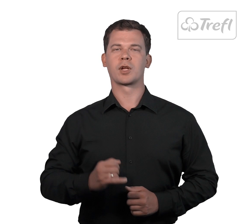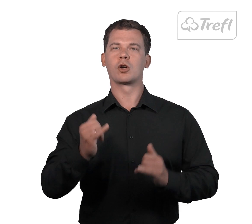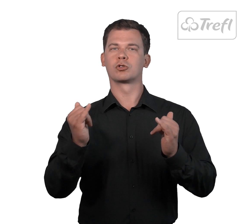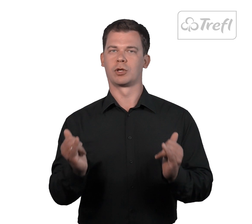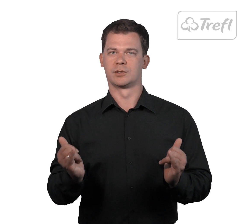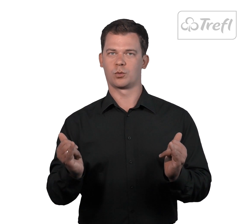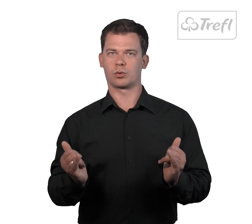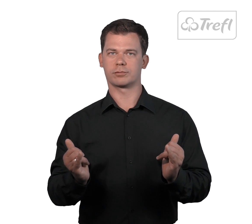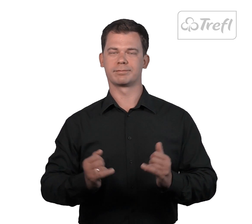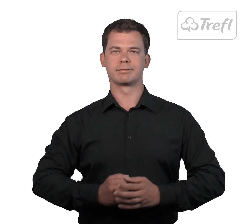Krzesło.